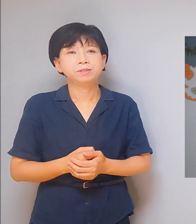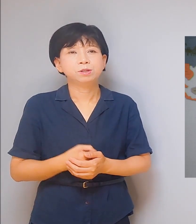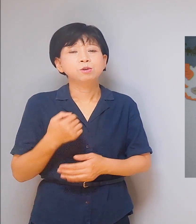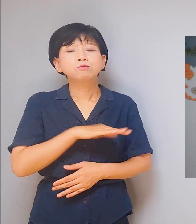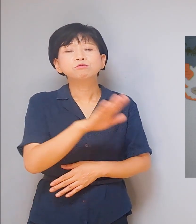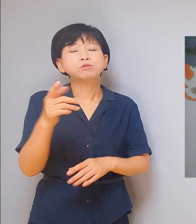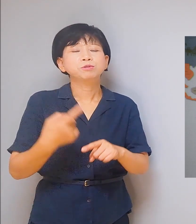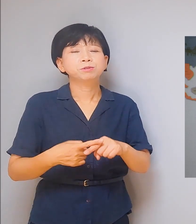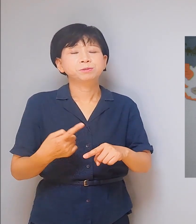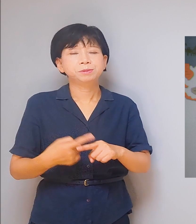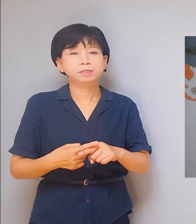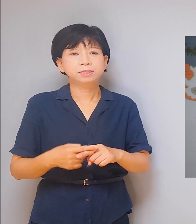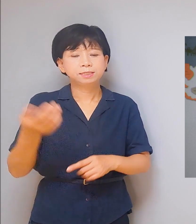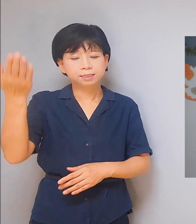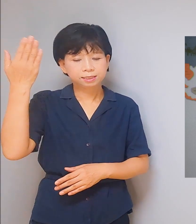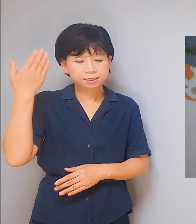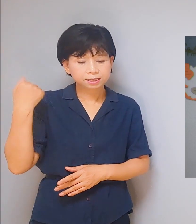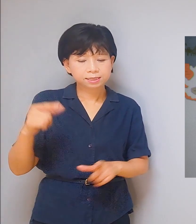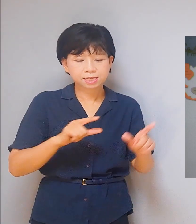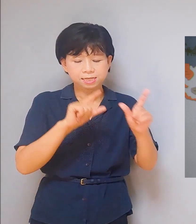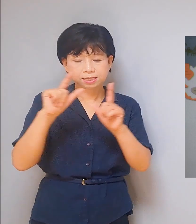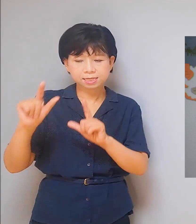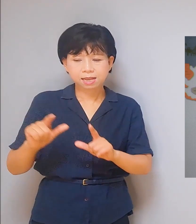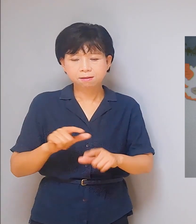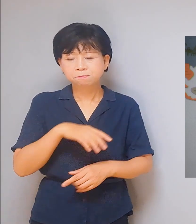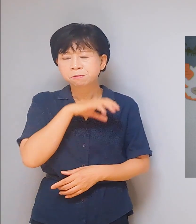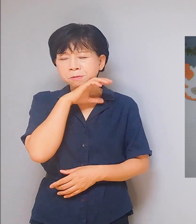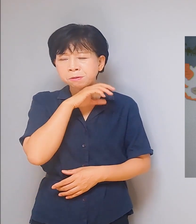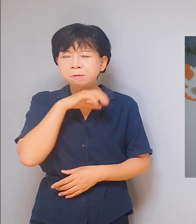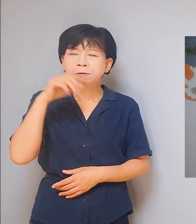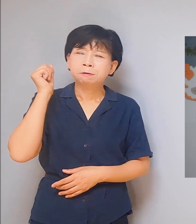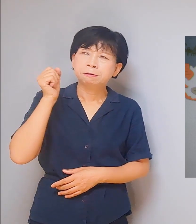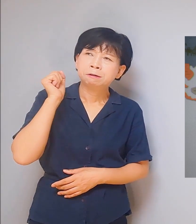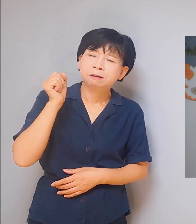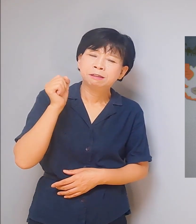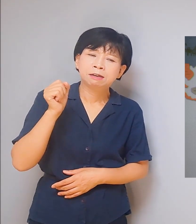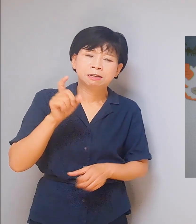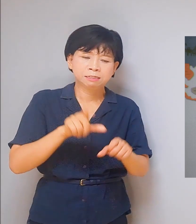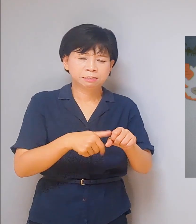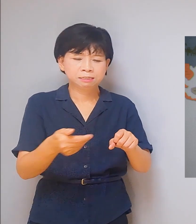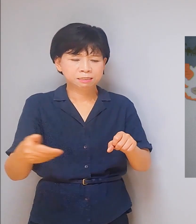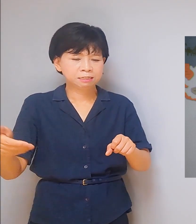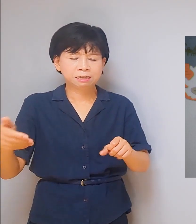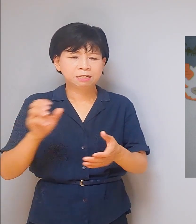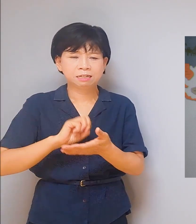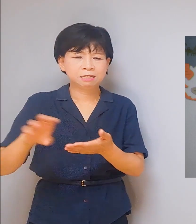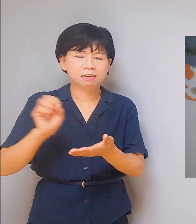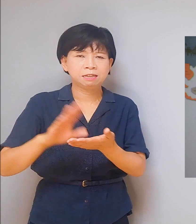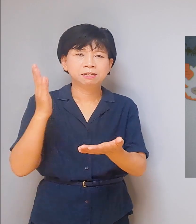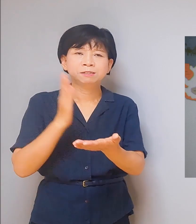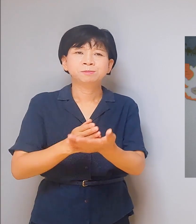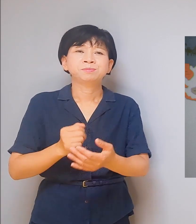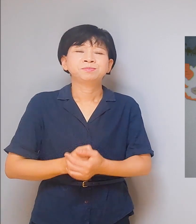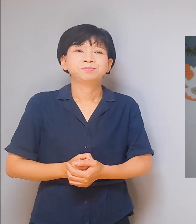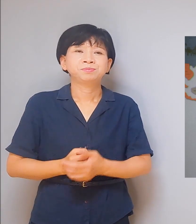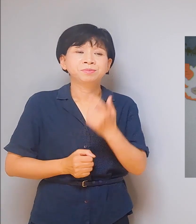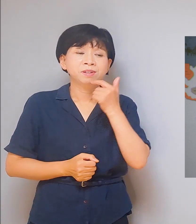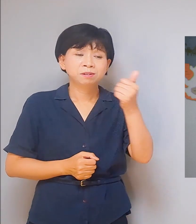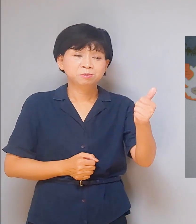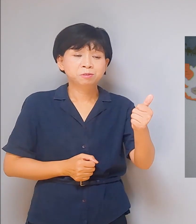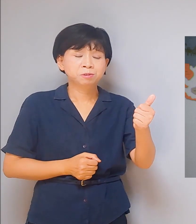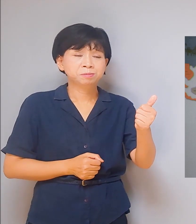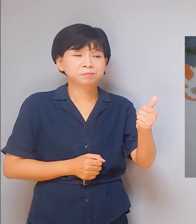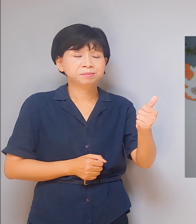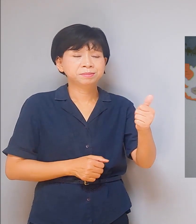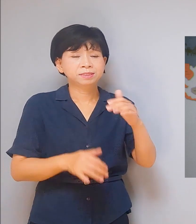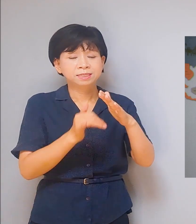우리도 마찬가지입니다. 지난 시간으로 속절없이 원망하고 불평하다가 시간을 보내지 마세요. 야곱은 얼마든지